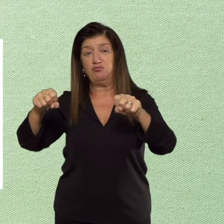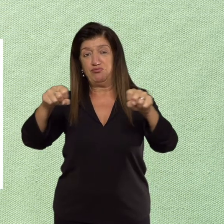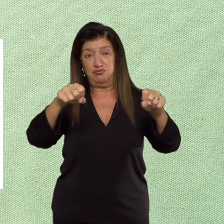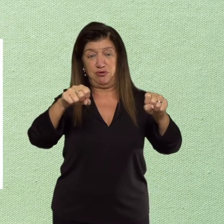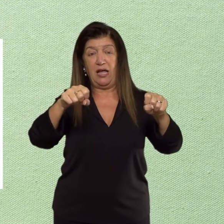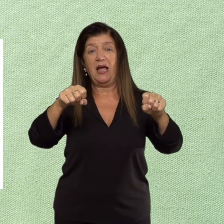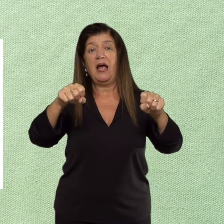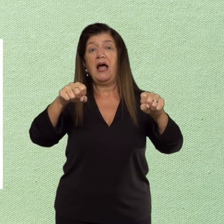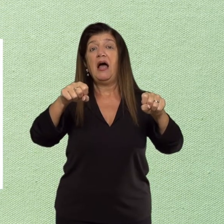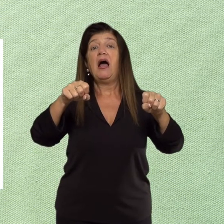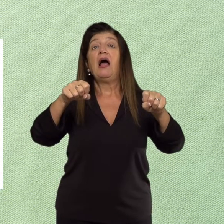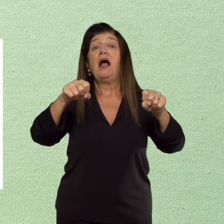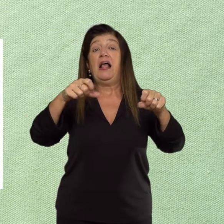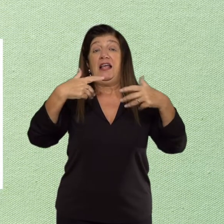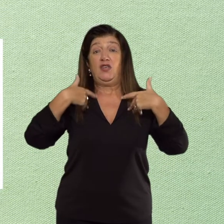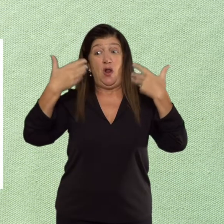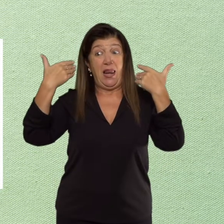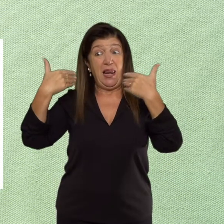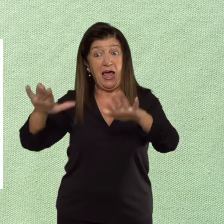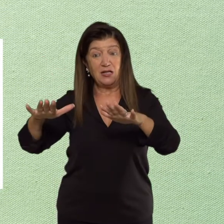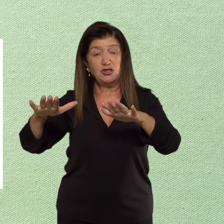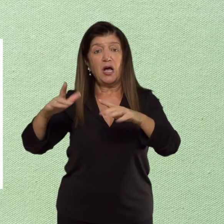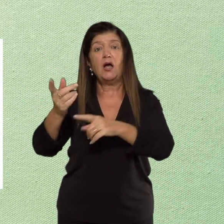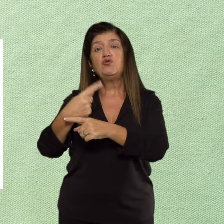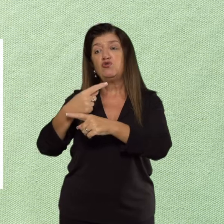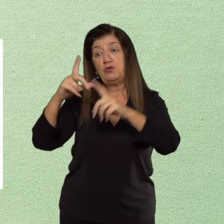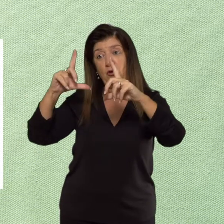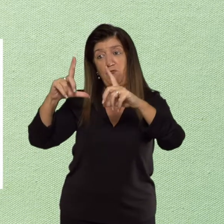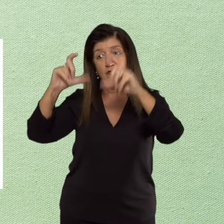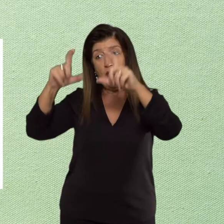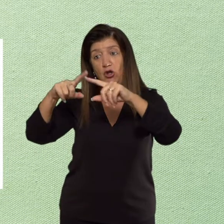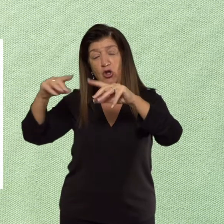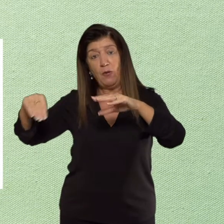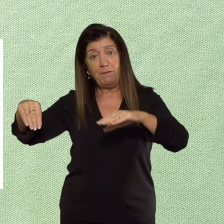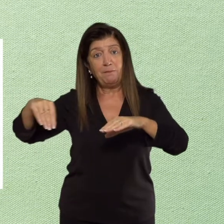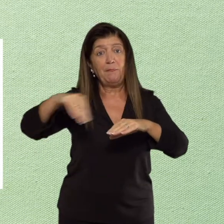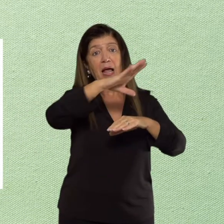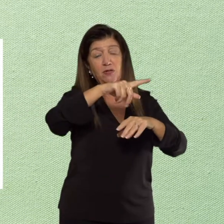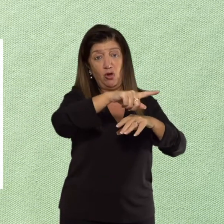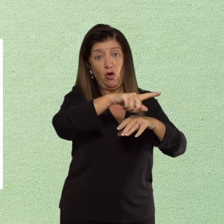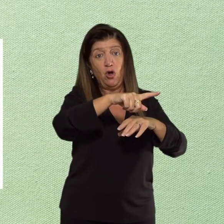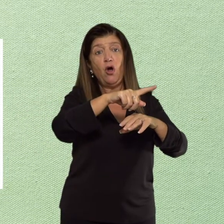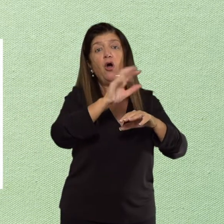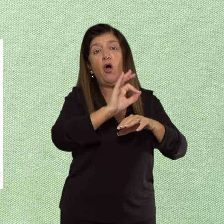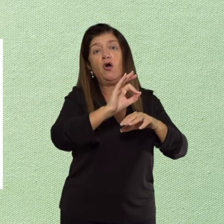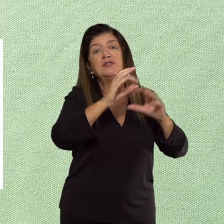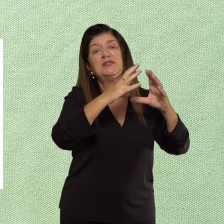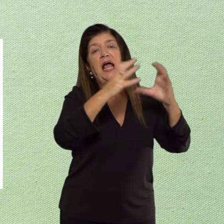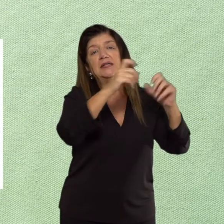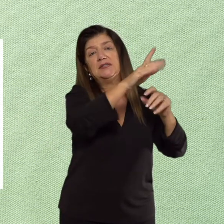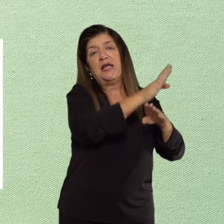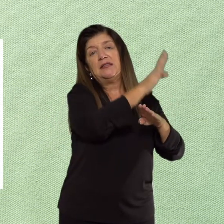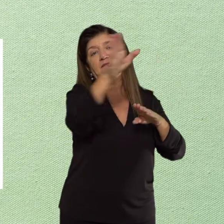già una checklist di verifica immediata su dove il conducente lascia,